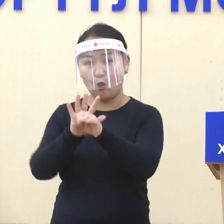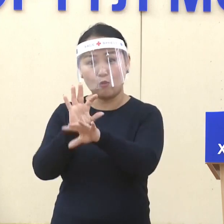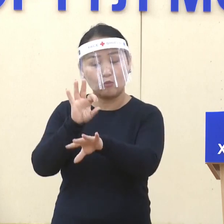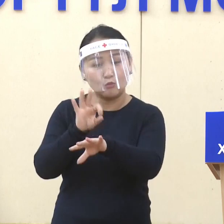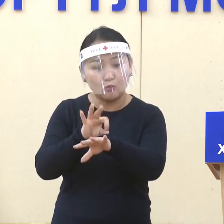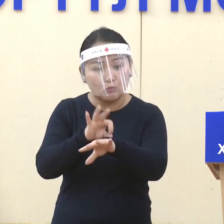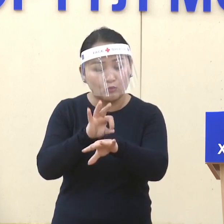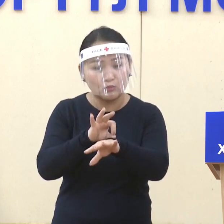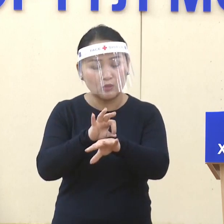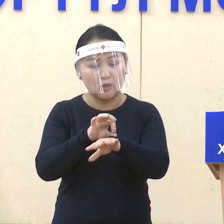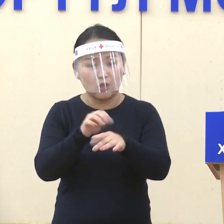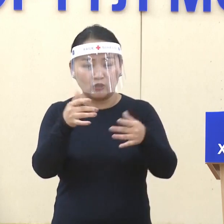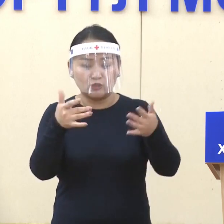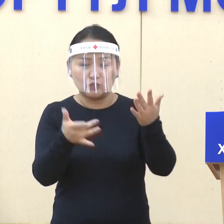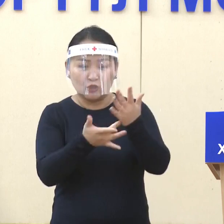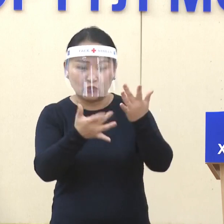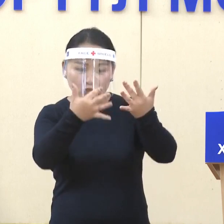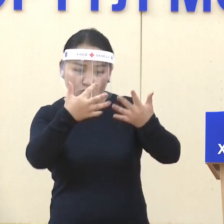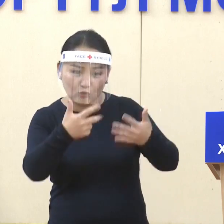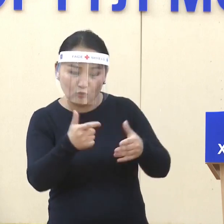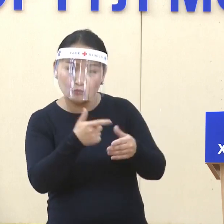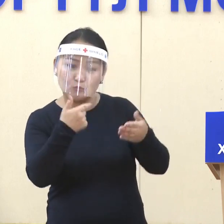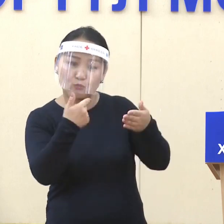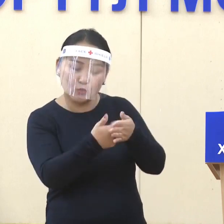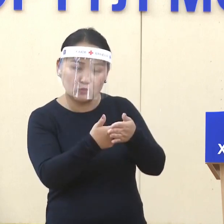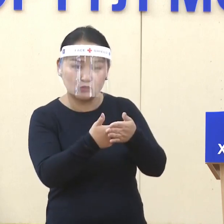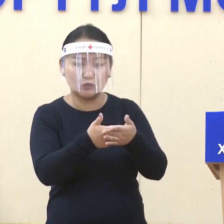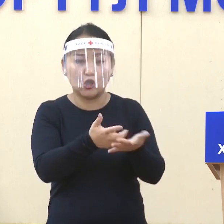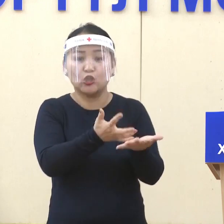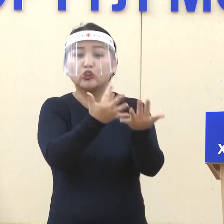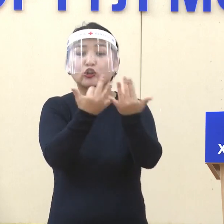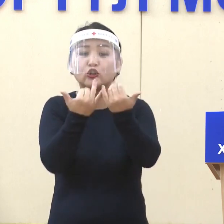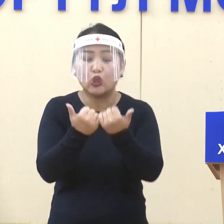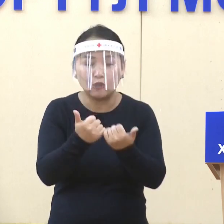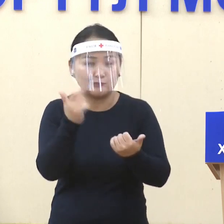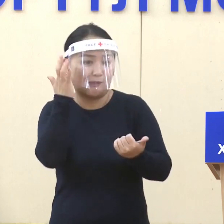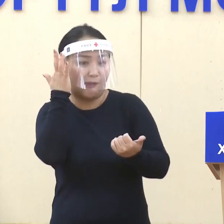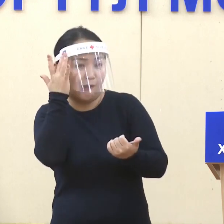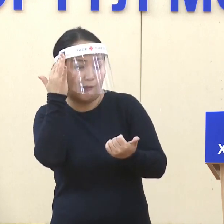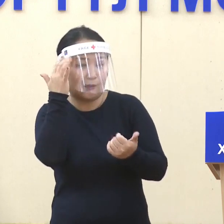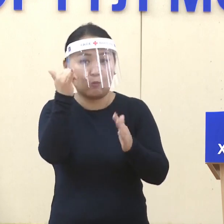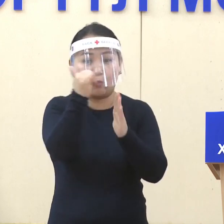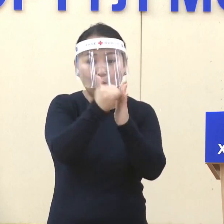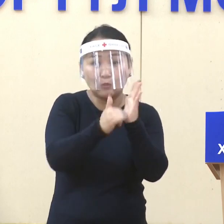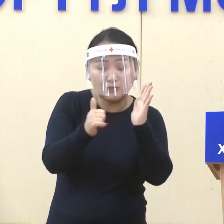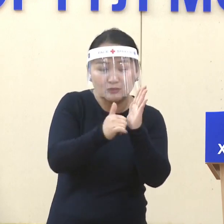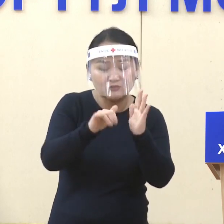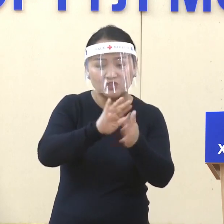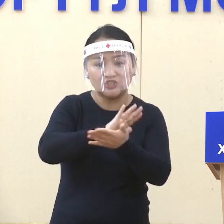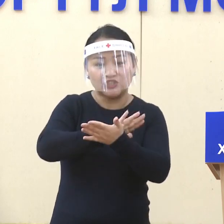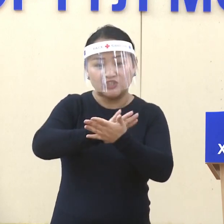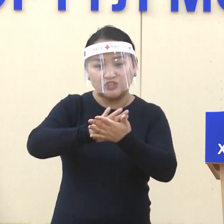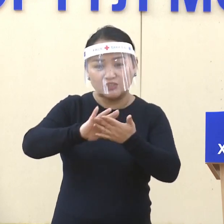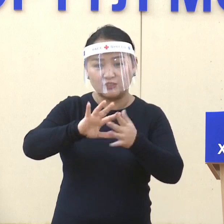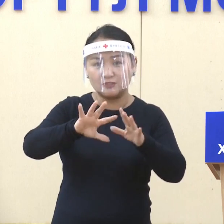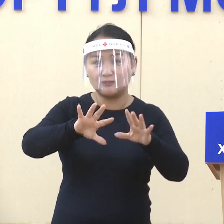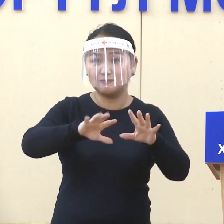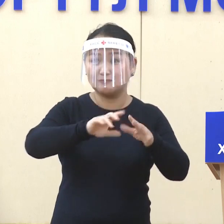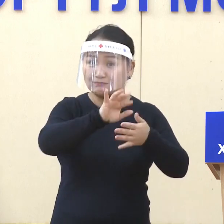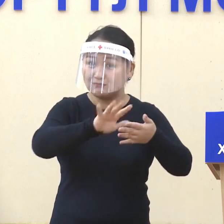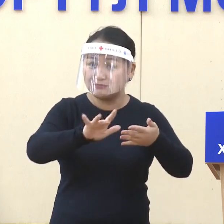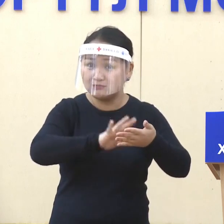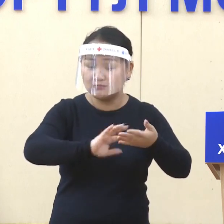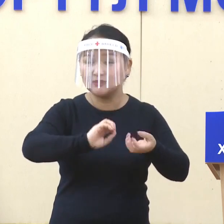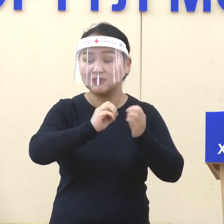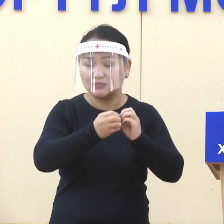бүртгэл, тооллого хийх аргачлал өдөрдөмжийг Дэлхийн эрүүл мэндийн байгууллагаас мөн шинээр боловсруулсан. Ингэснээр ковидын